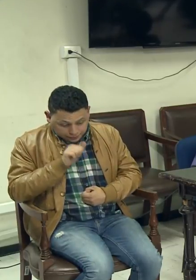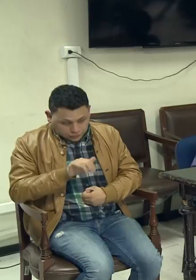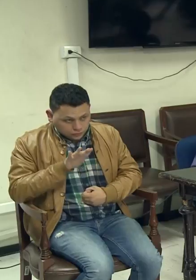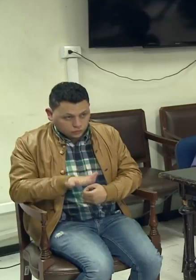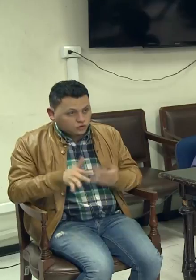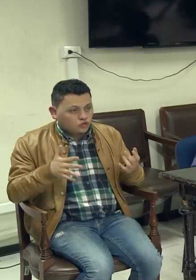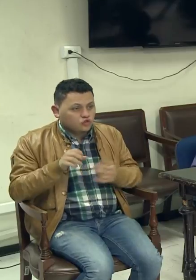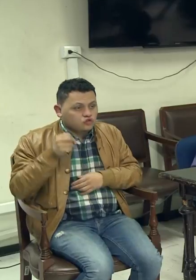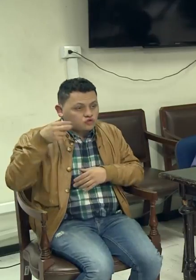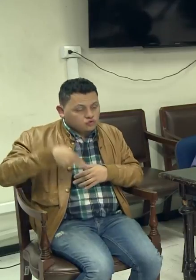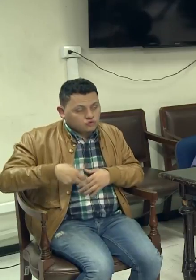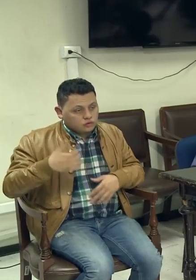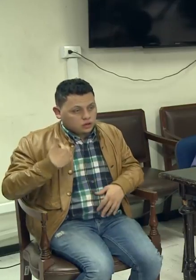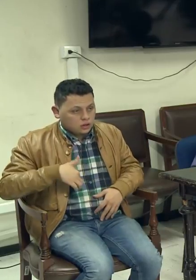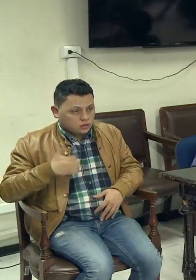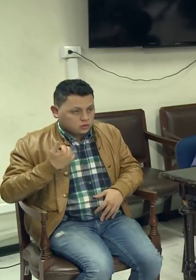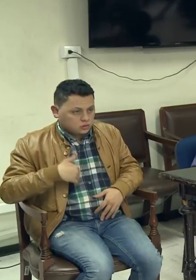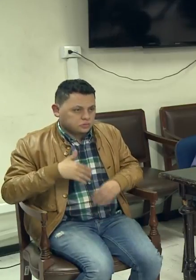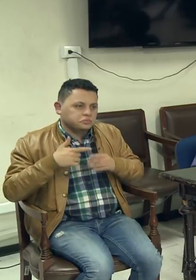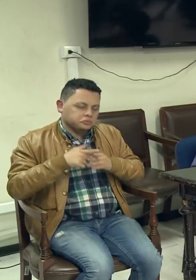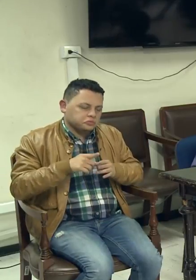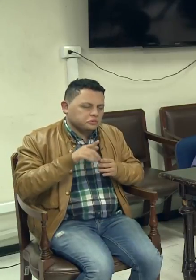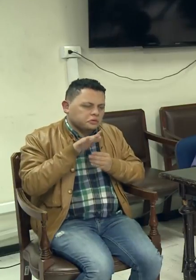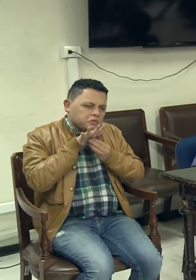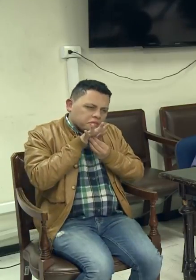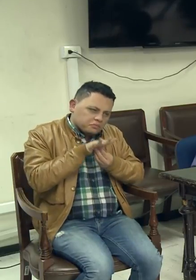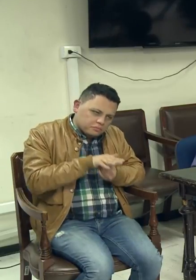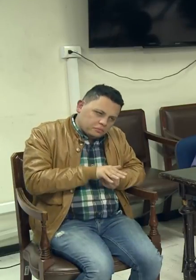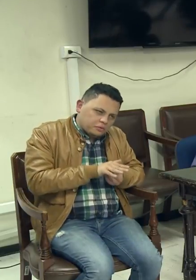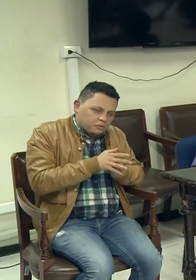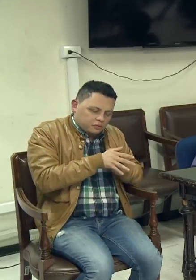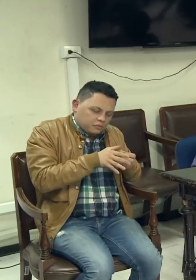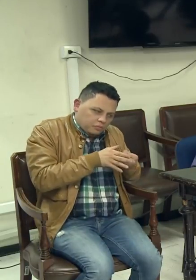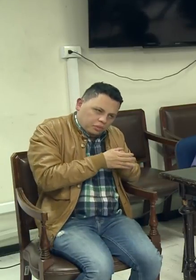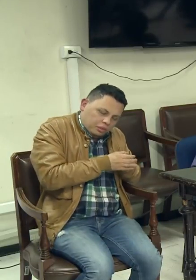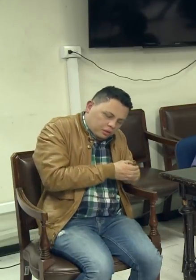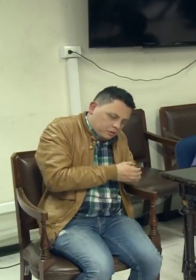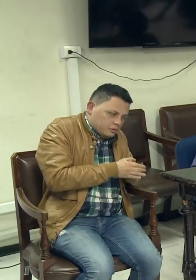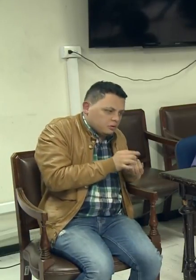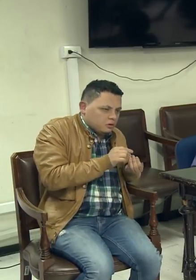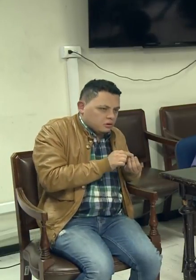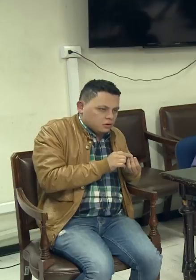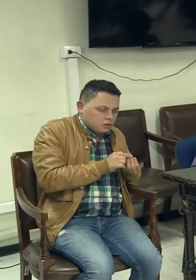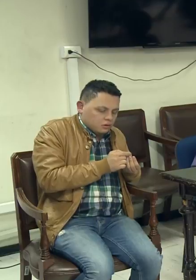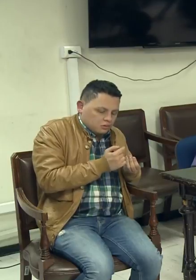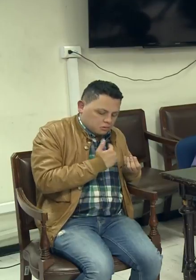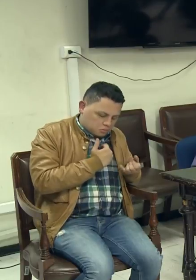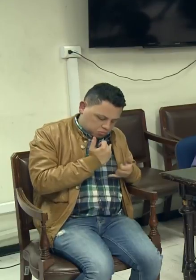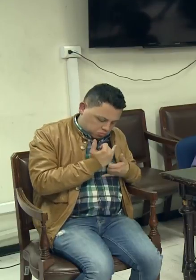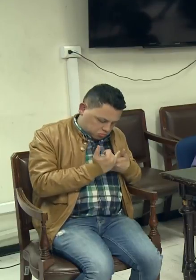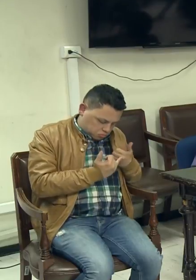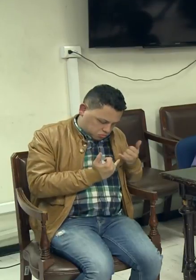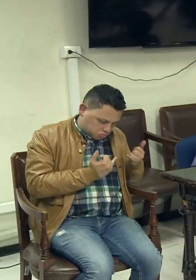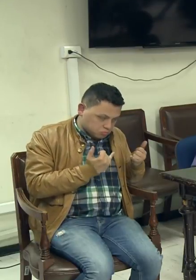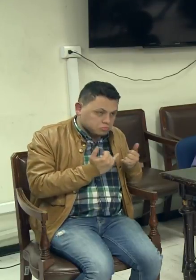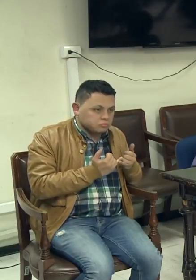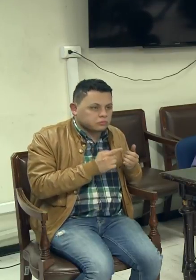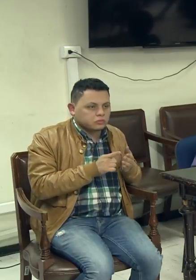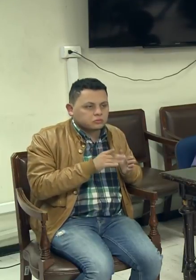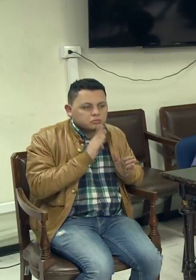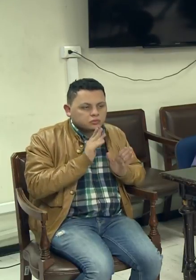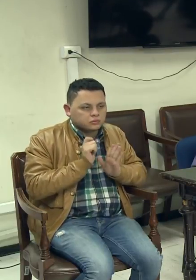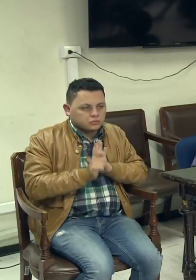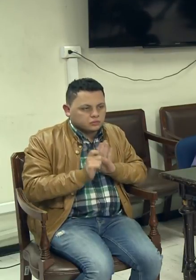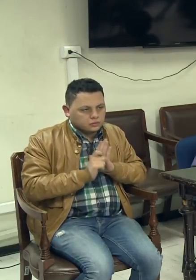de Argentina, de sectores marginados, se súper identificaron con una